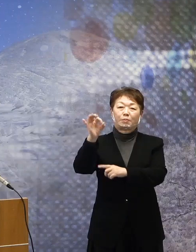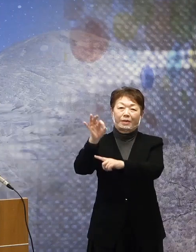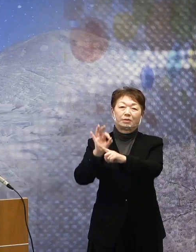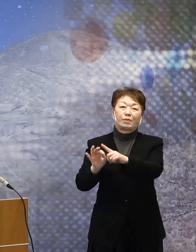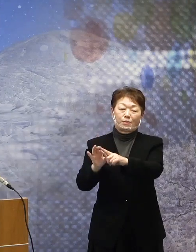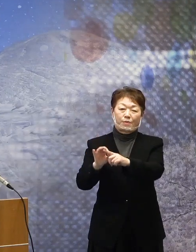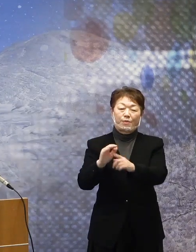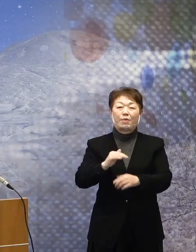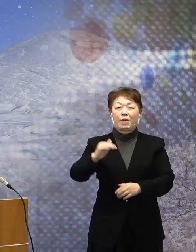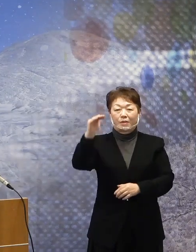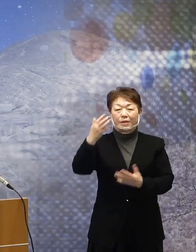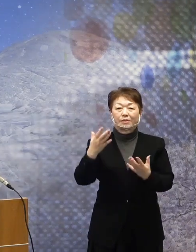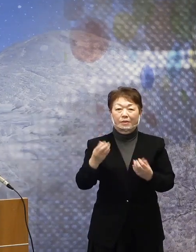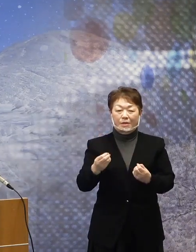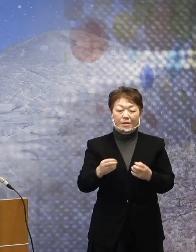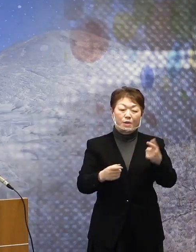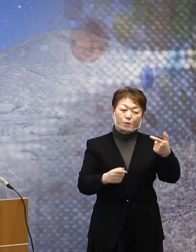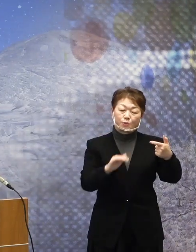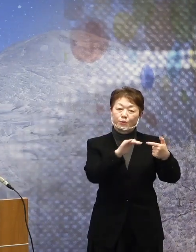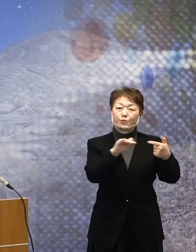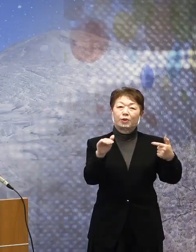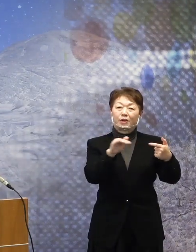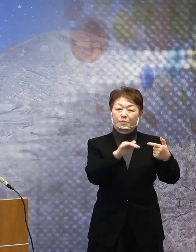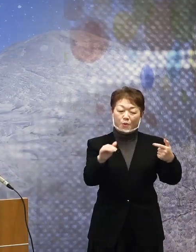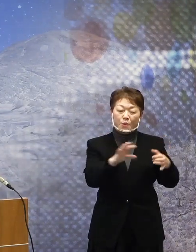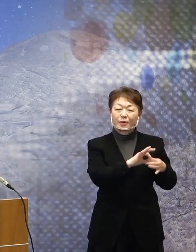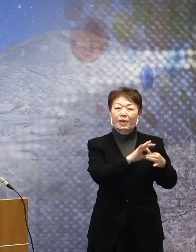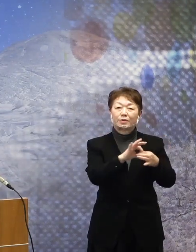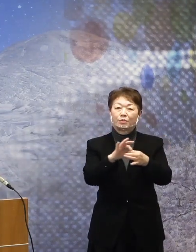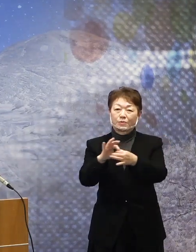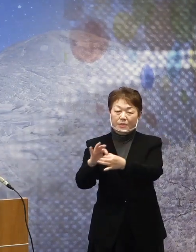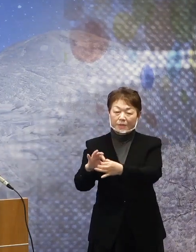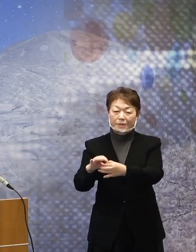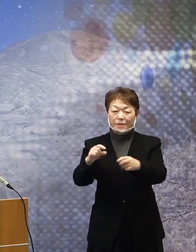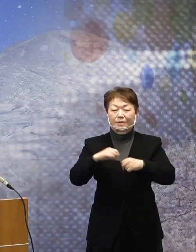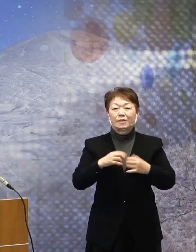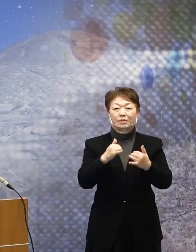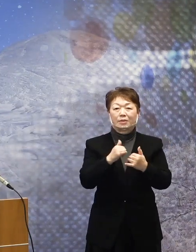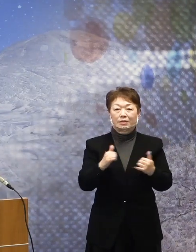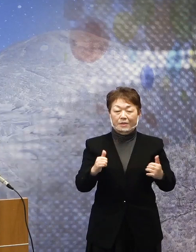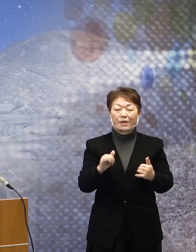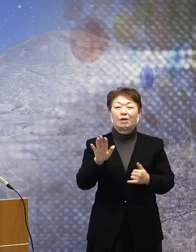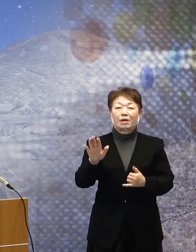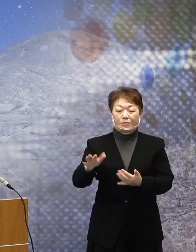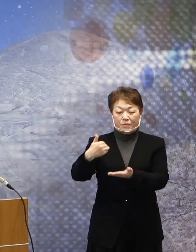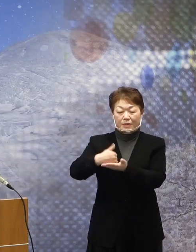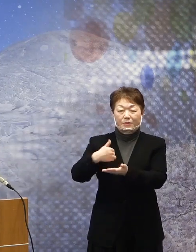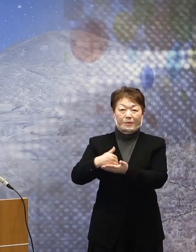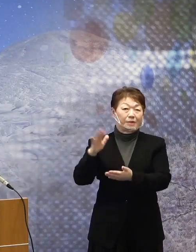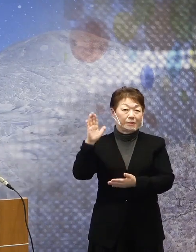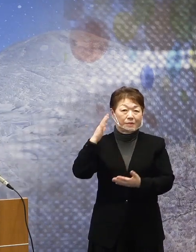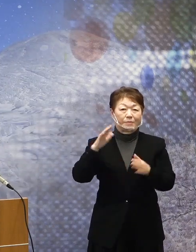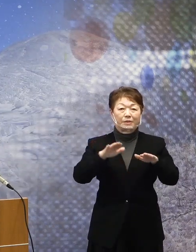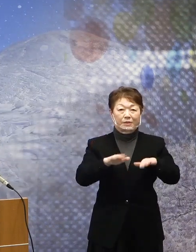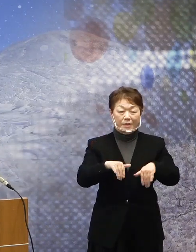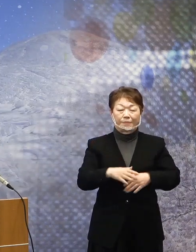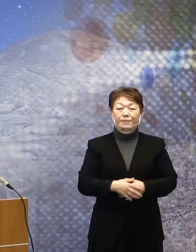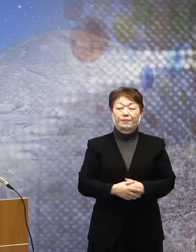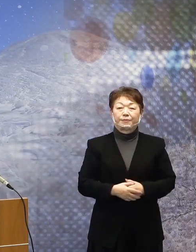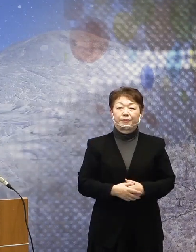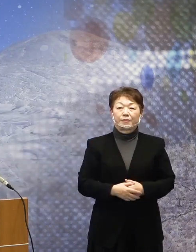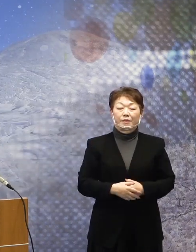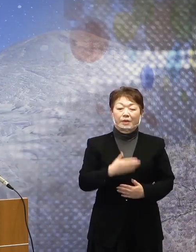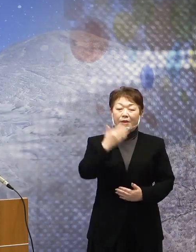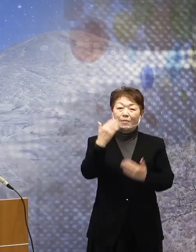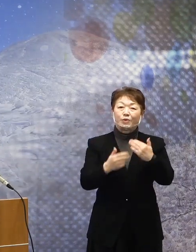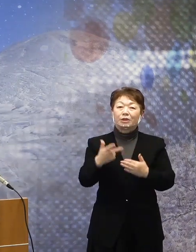であった、あとは60代以上の継続的な感染を確認したという説明を受けました。一方で青森市が申